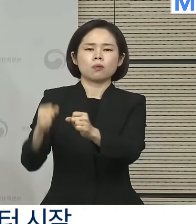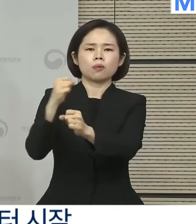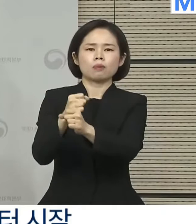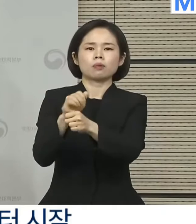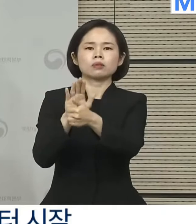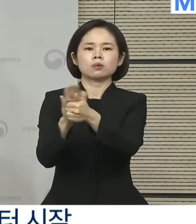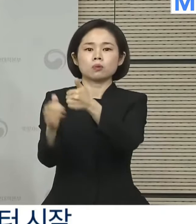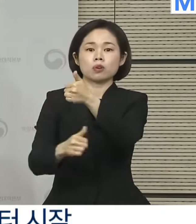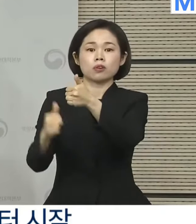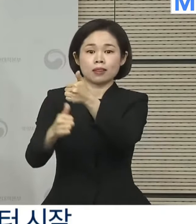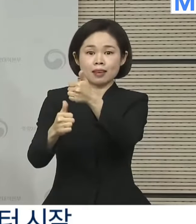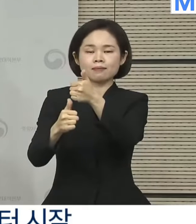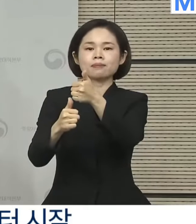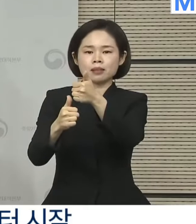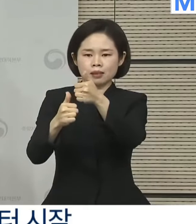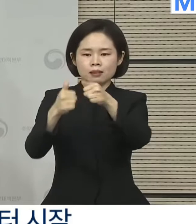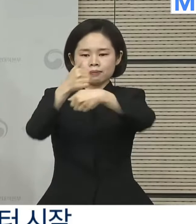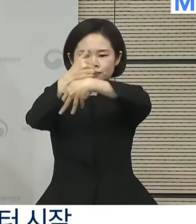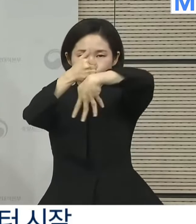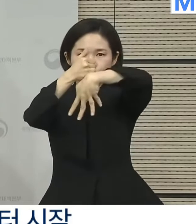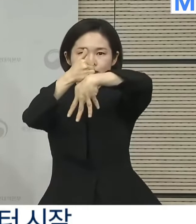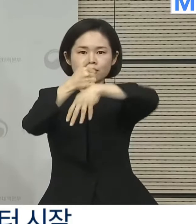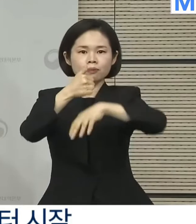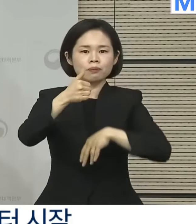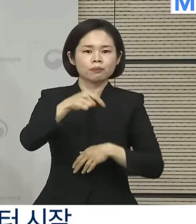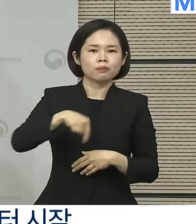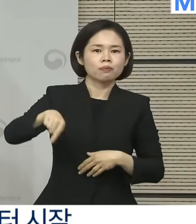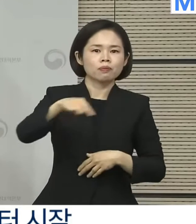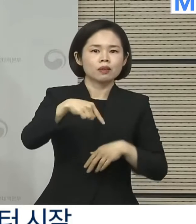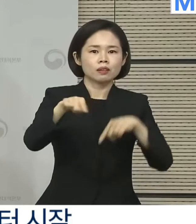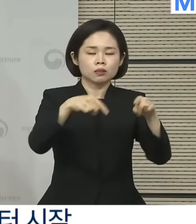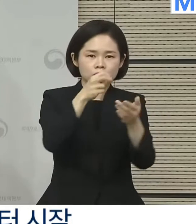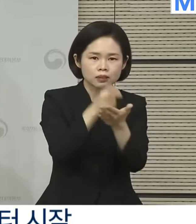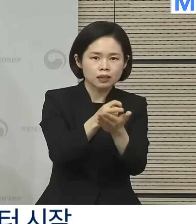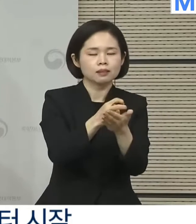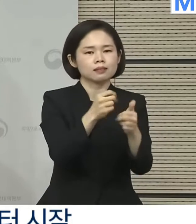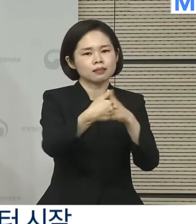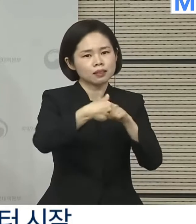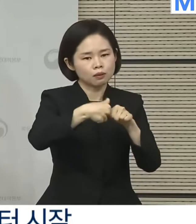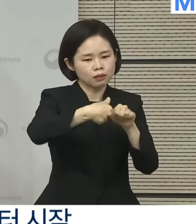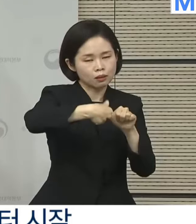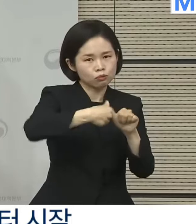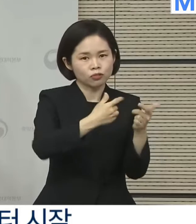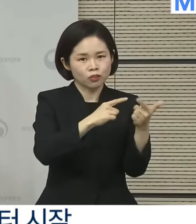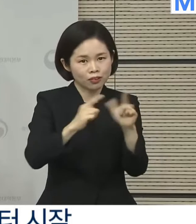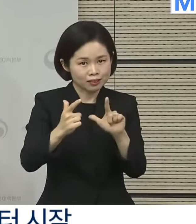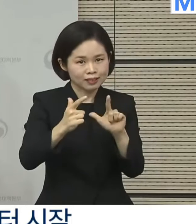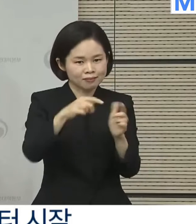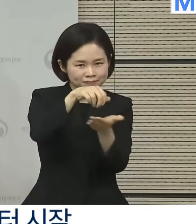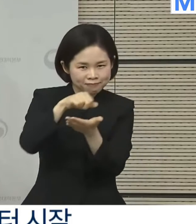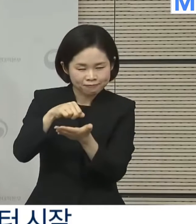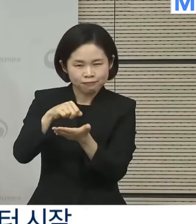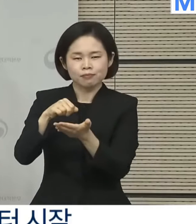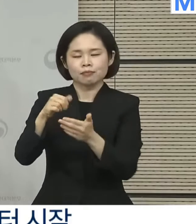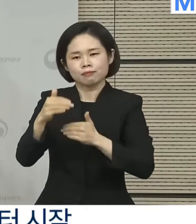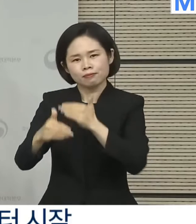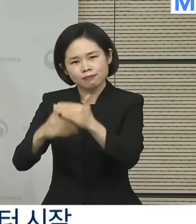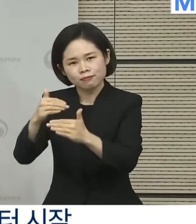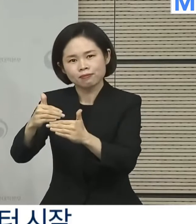각 분야별로 정책 자문과 의견 수렴을 거쳐 단계적 일상회복을 추진해 나갈 예정입니다.